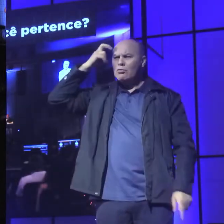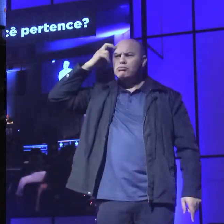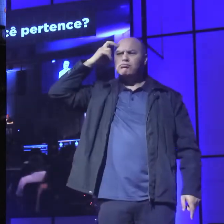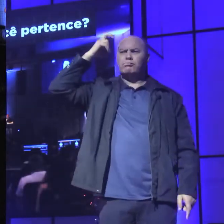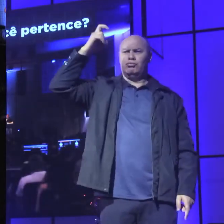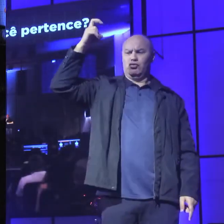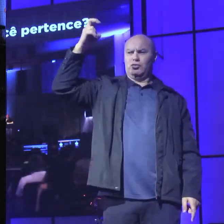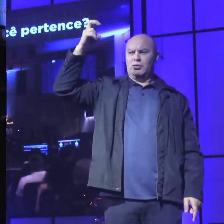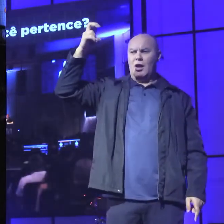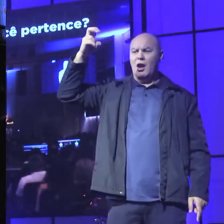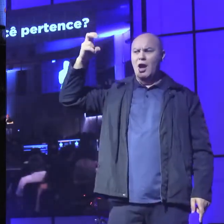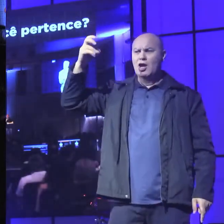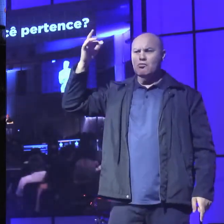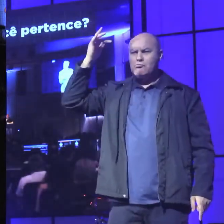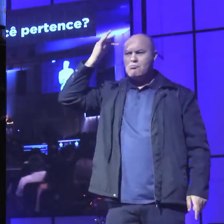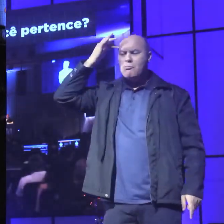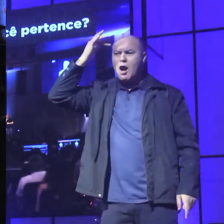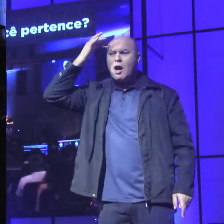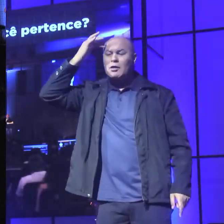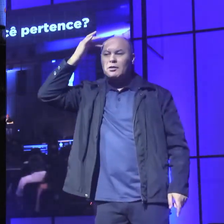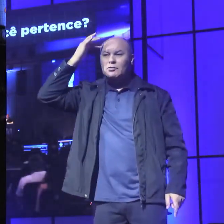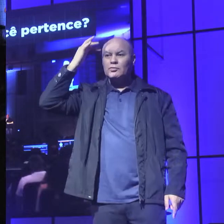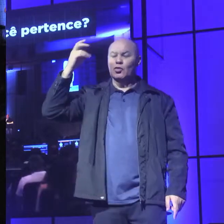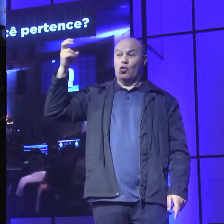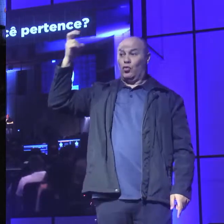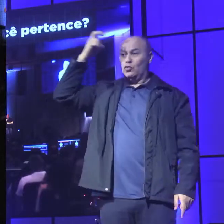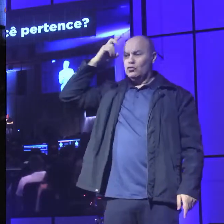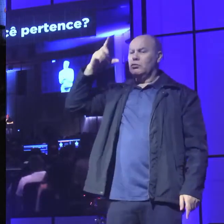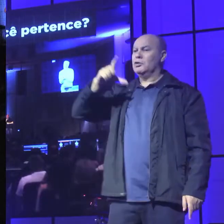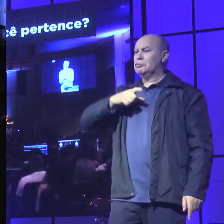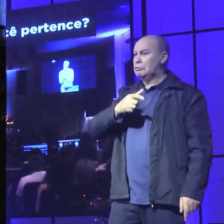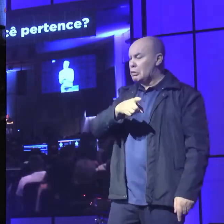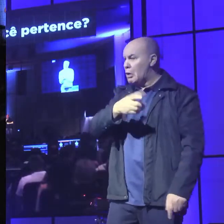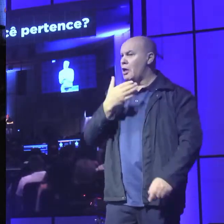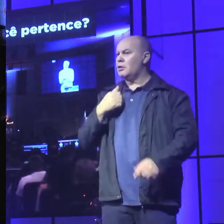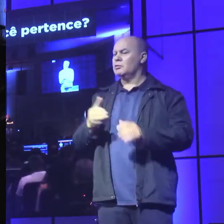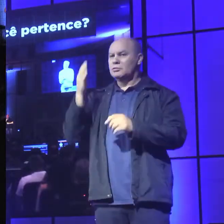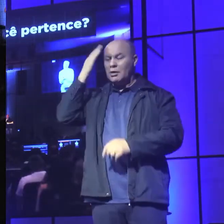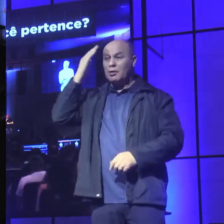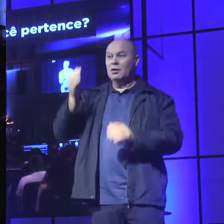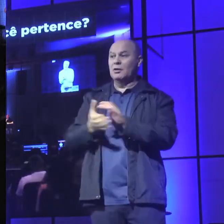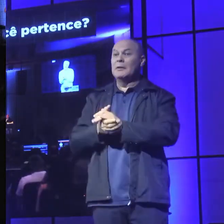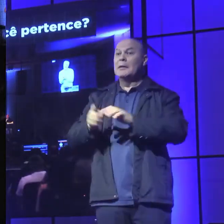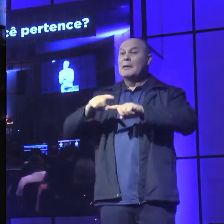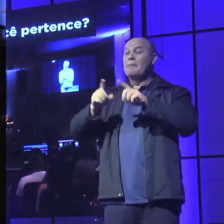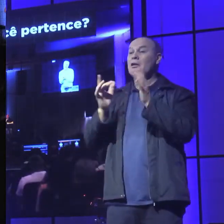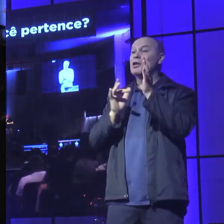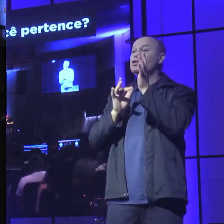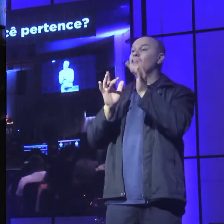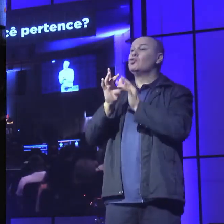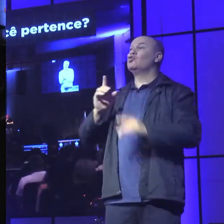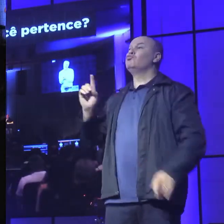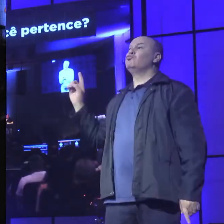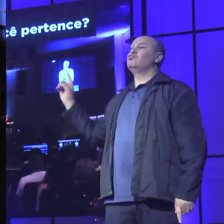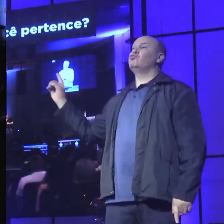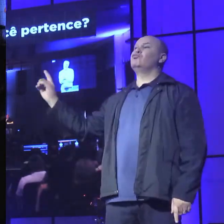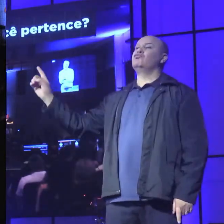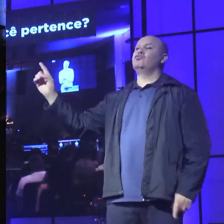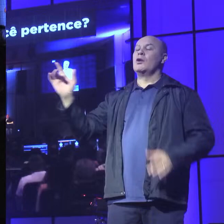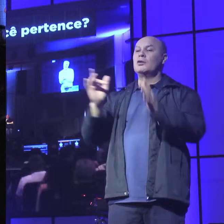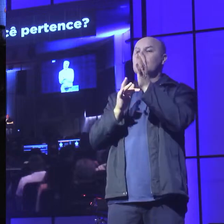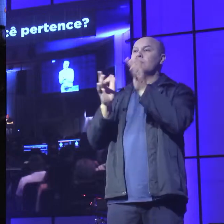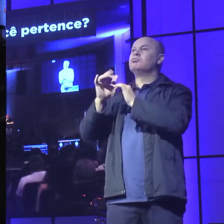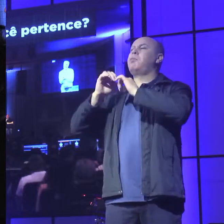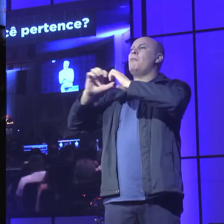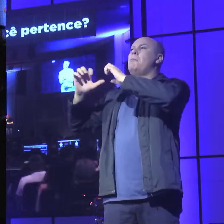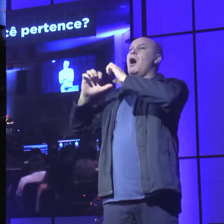E esses caras estavam loucos da vida com Jesus. Eles queriam matar a Jesus. E Nicodemos